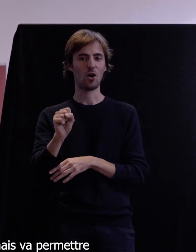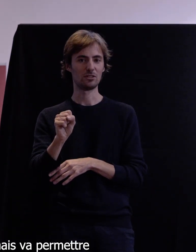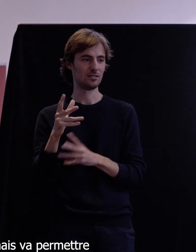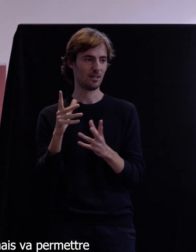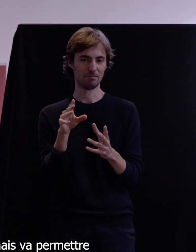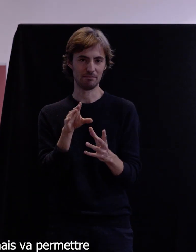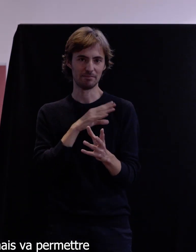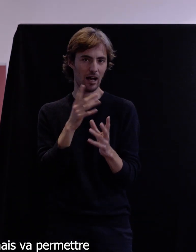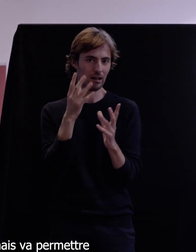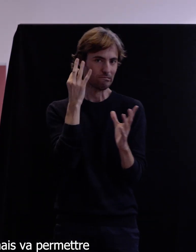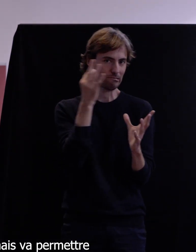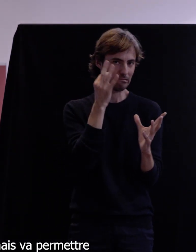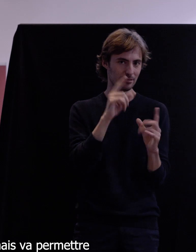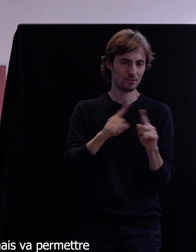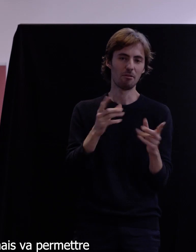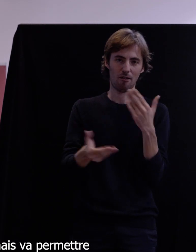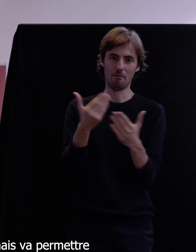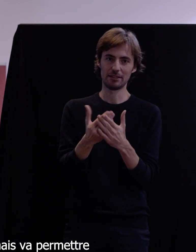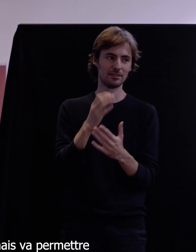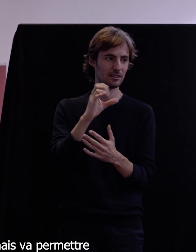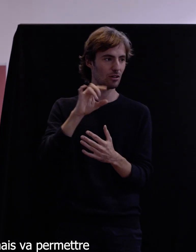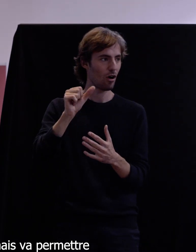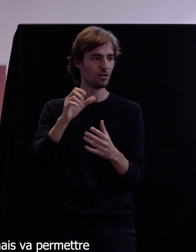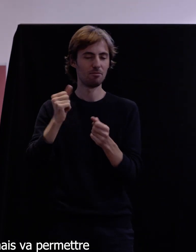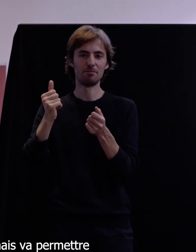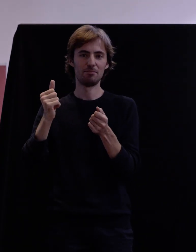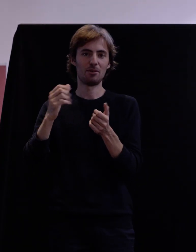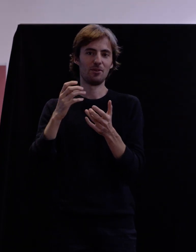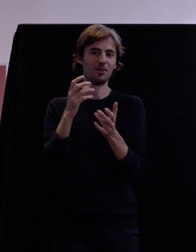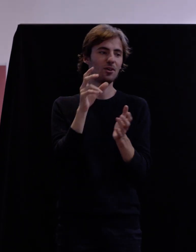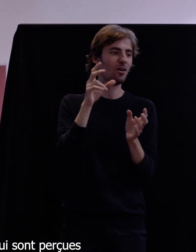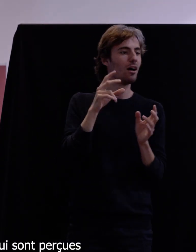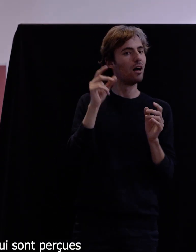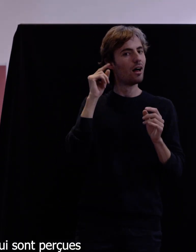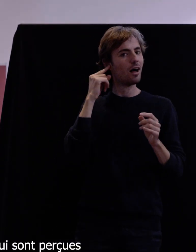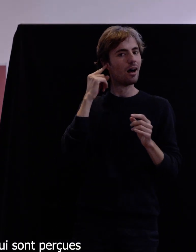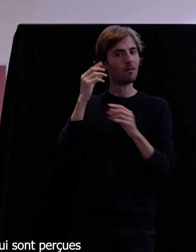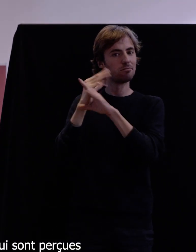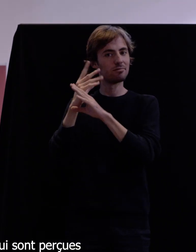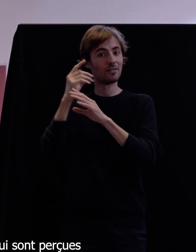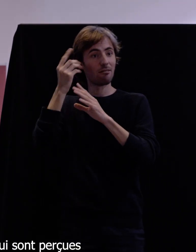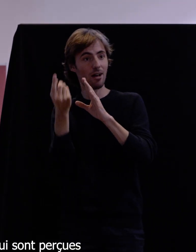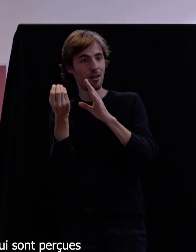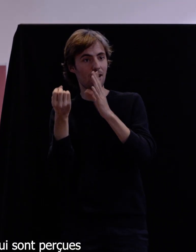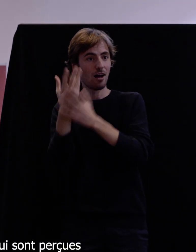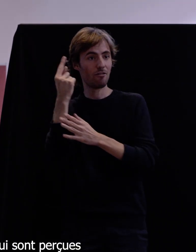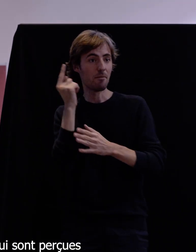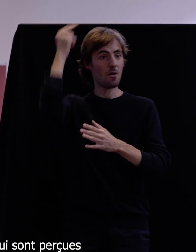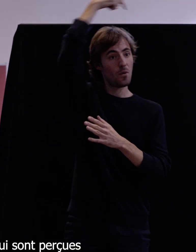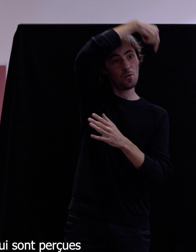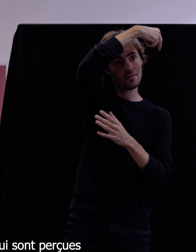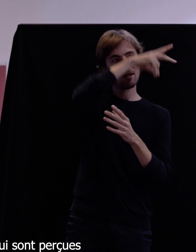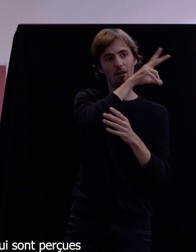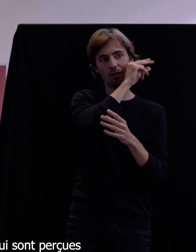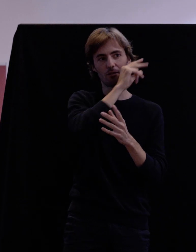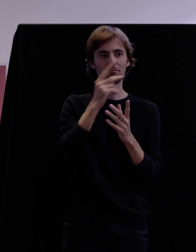pas, mais va permettre de transférer à l'oreille qui entend les informations qui sont perçues du côté de